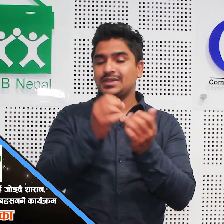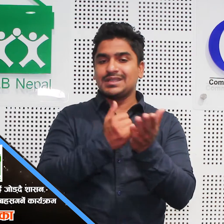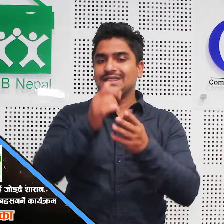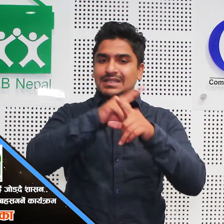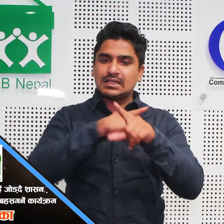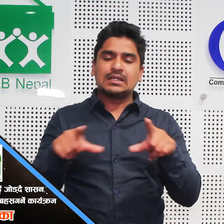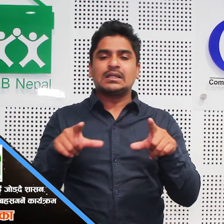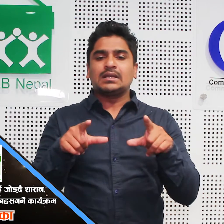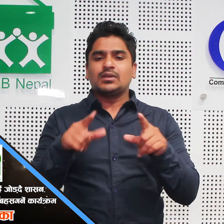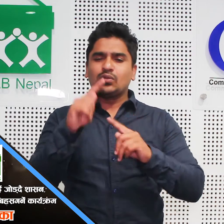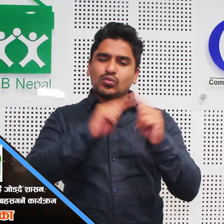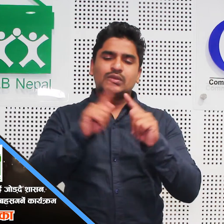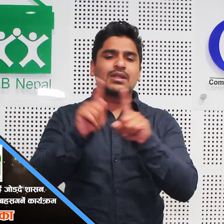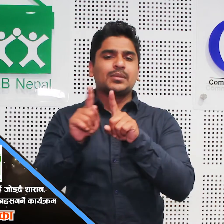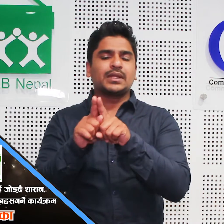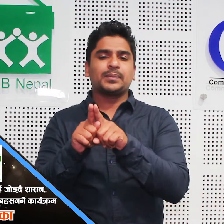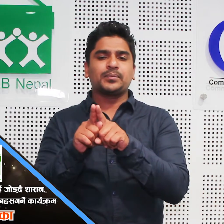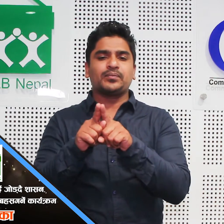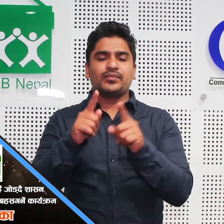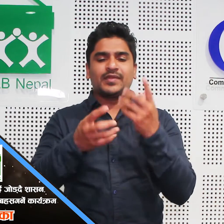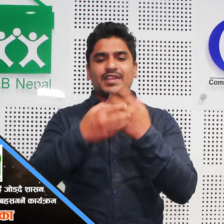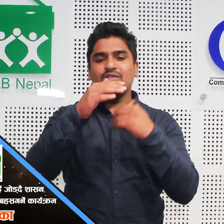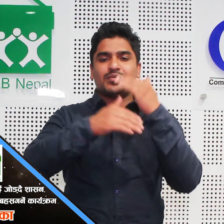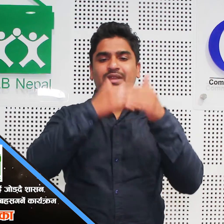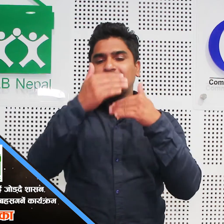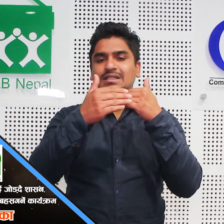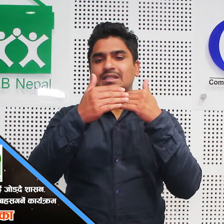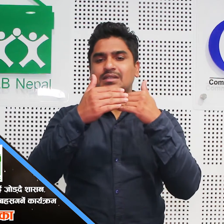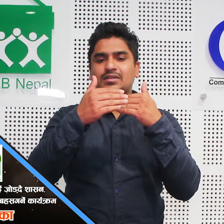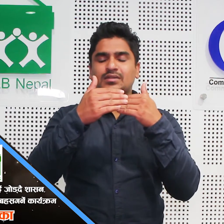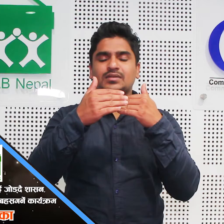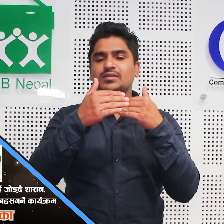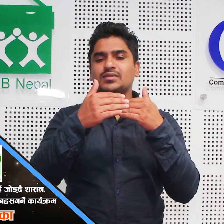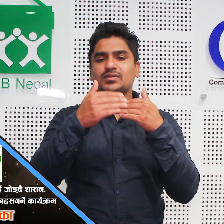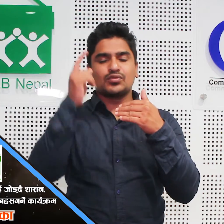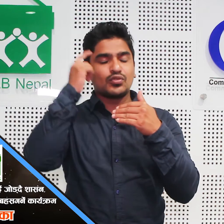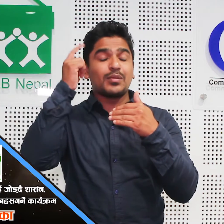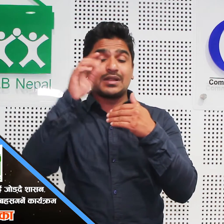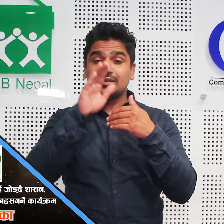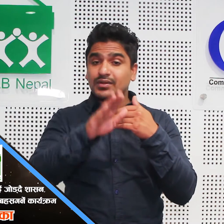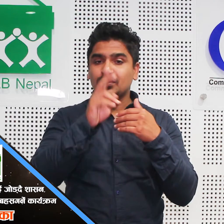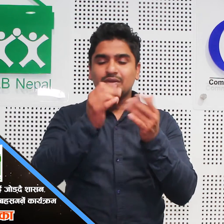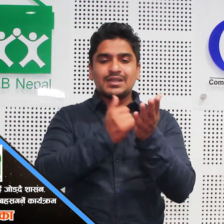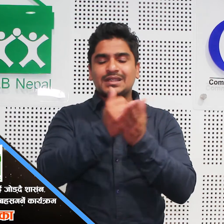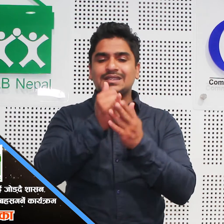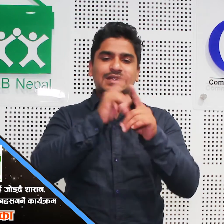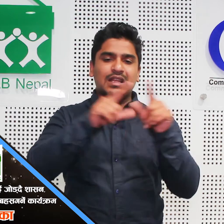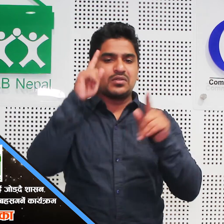चाहिँ कुनै पनि हाम्रो देशको विकास अथवा हाम्रो देशको त्यो समुन्नतको जुन एउटा सपना छ त्यो कृषि बिना सम्भव छैन भनेर चाहिँ